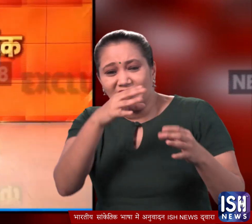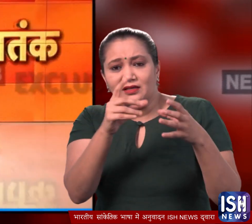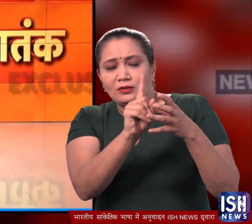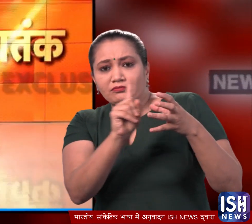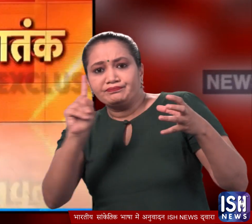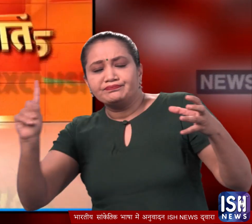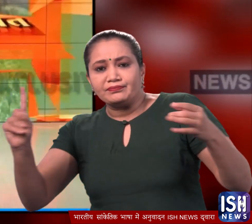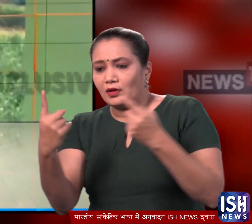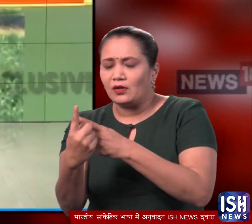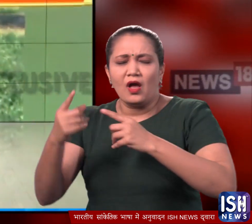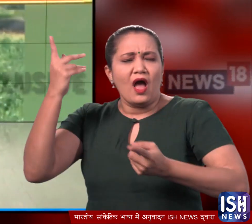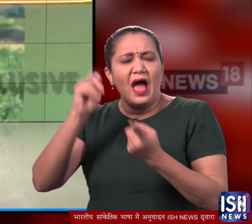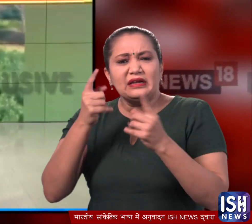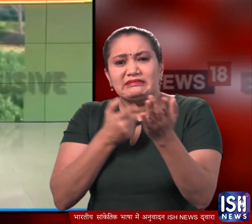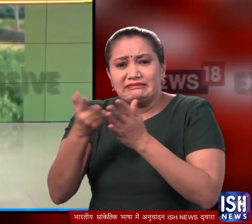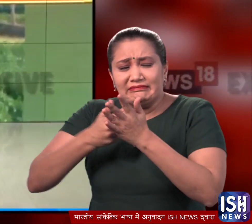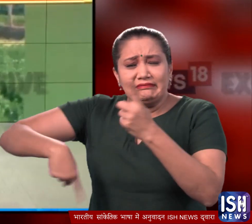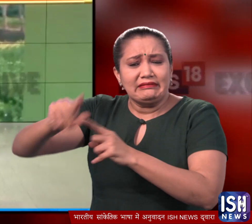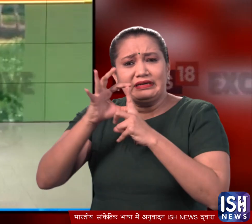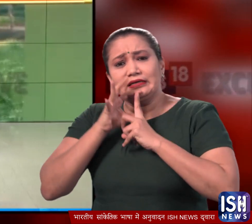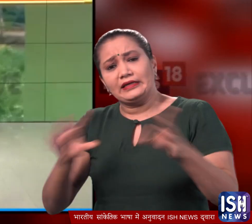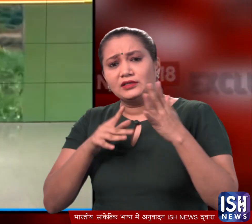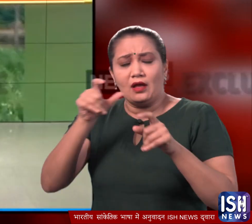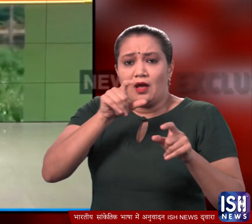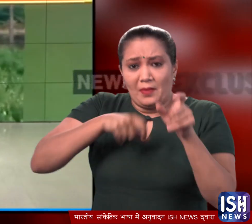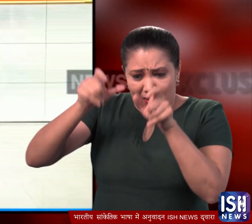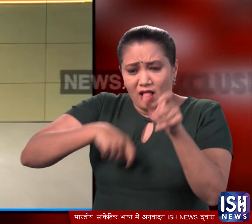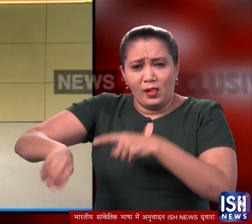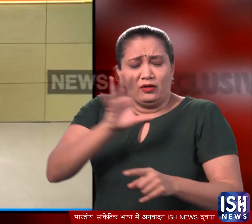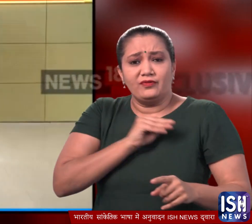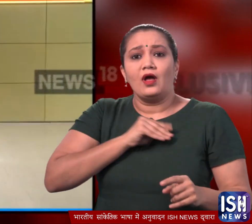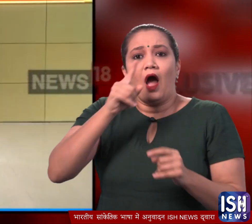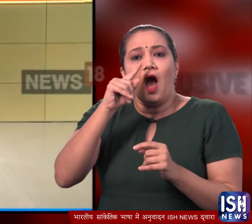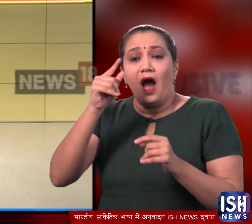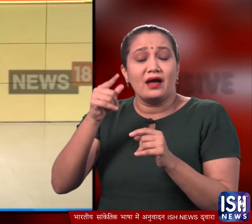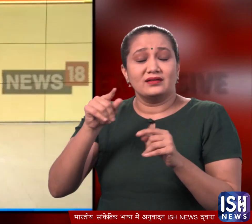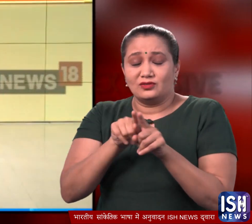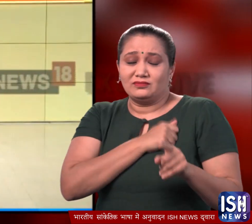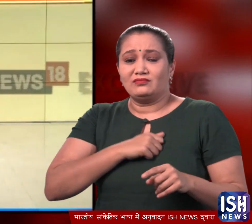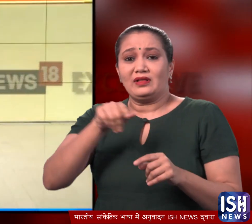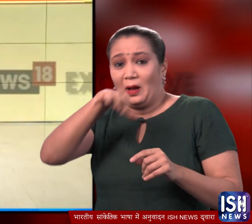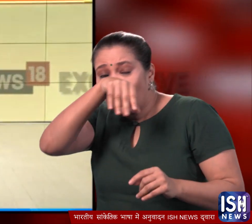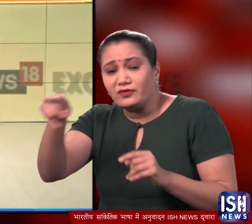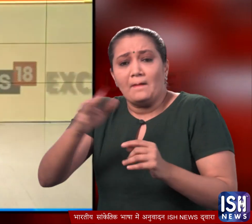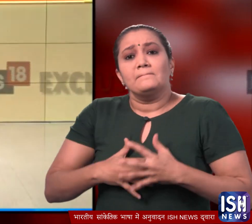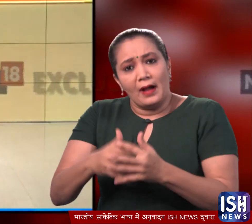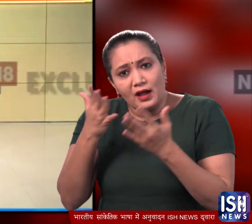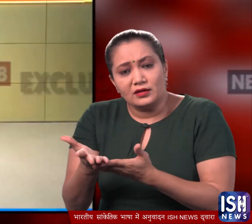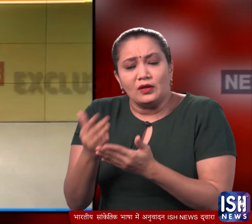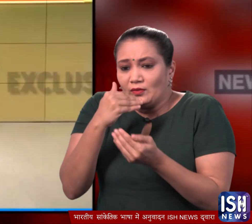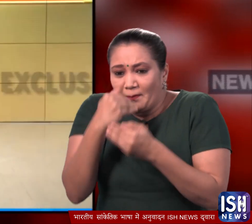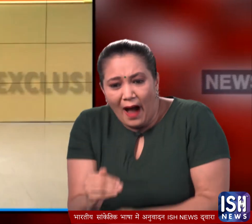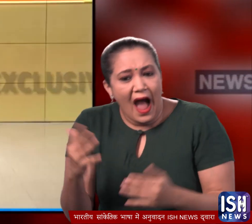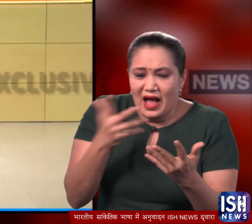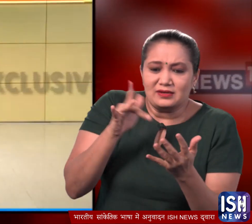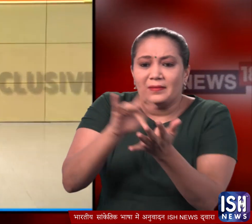उत्पात मचाया, जिसकी वजह से वहां रहने वाले लोग दहशत में आ गए। बताया गया कि हथनी गर्भवती है और वो बच्चे को जन्म देने के लिए किसी सुरक्षित